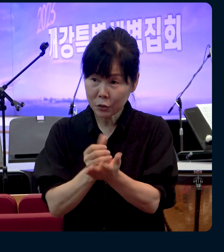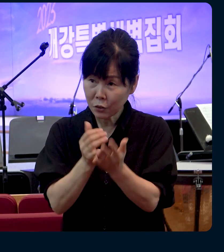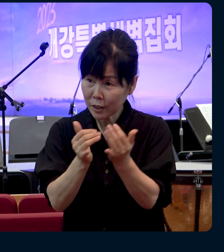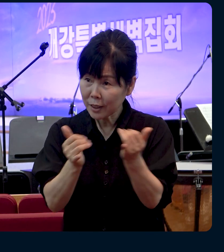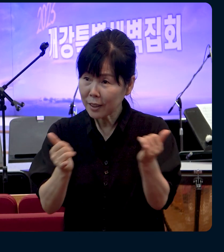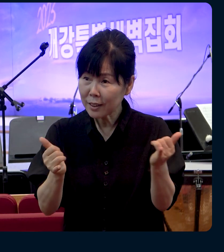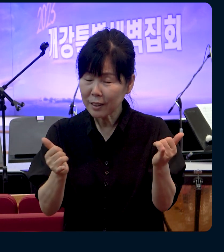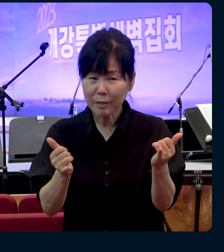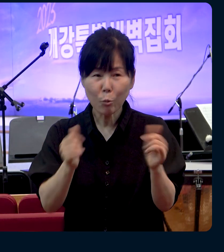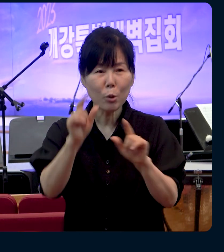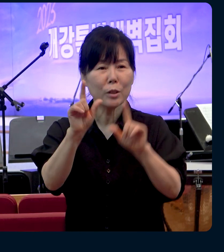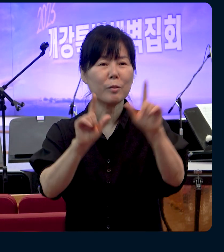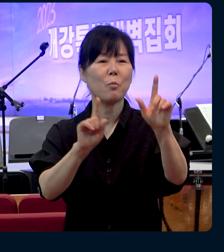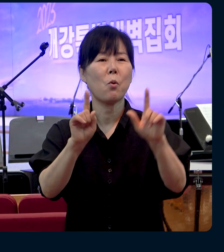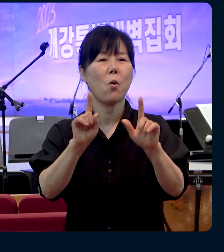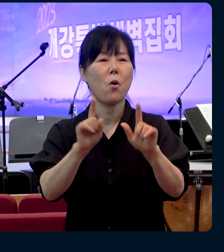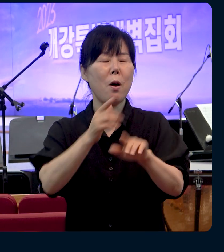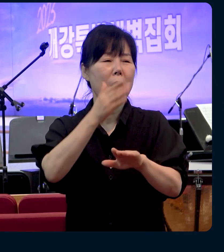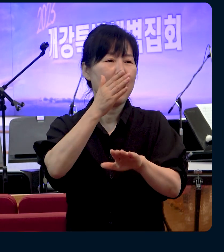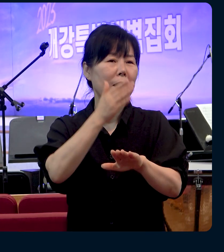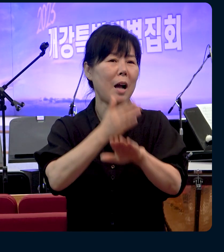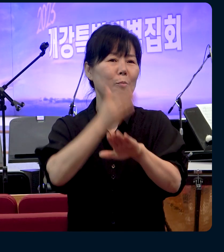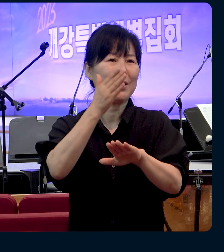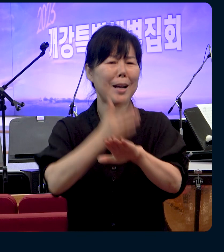네, 그리스도인은요,